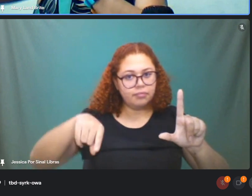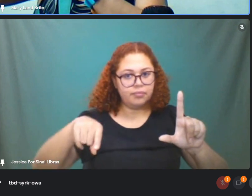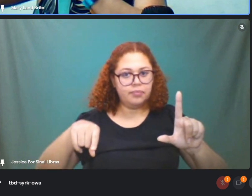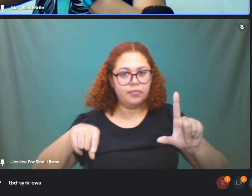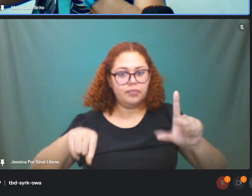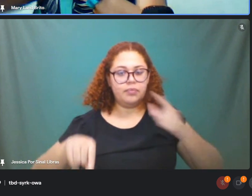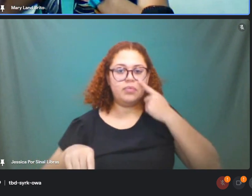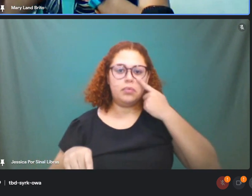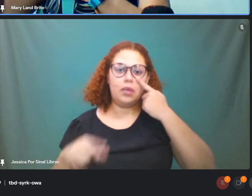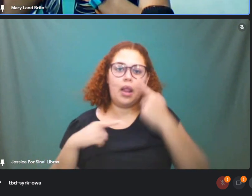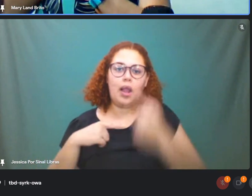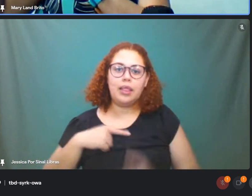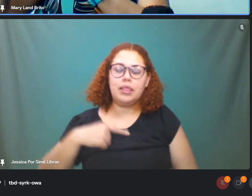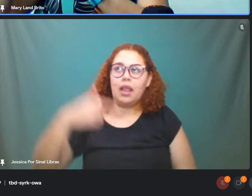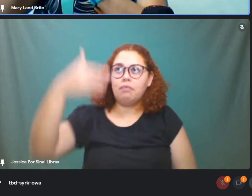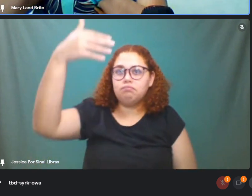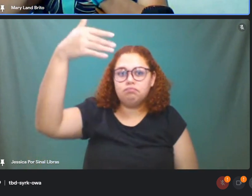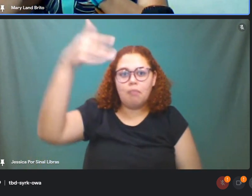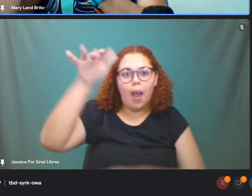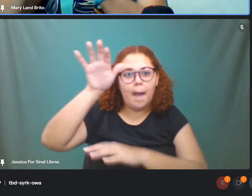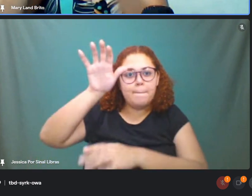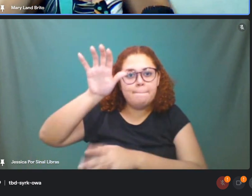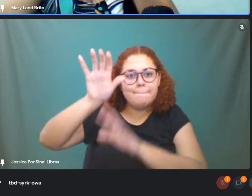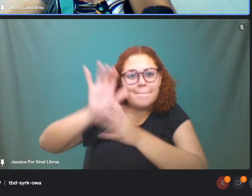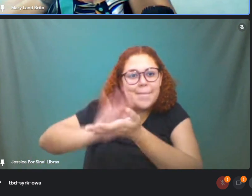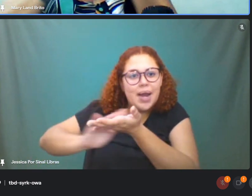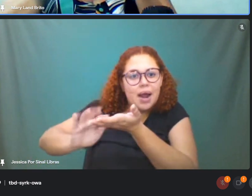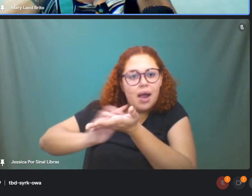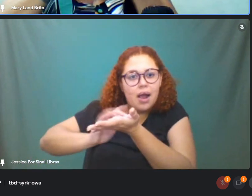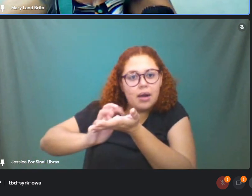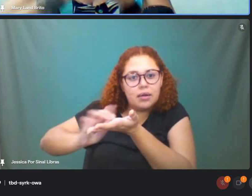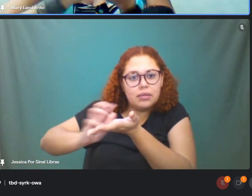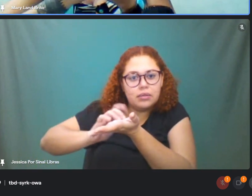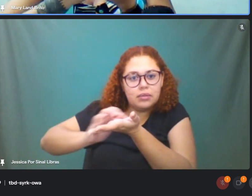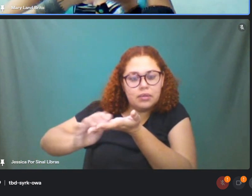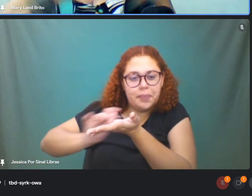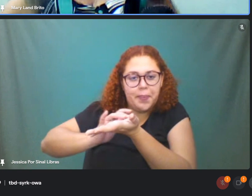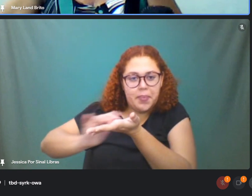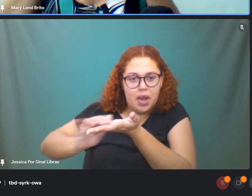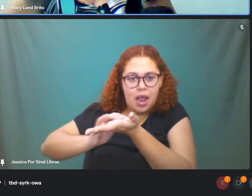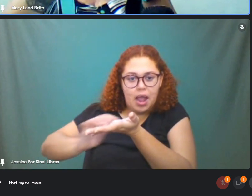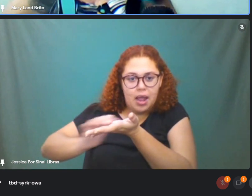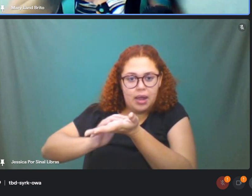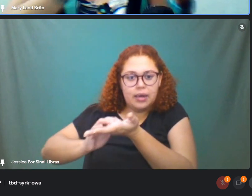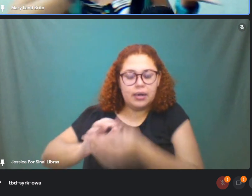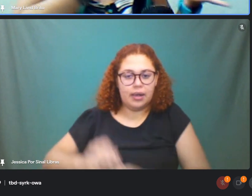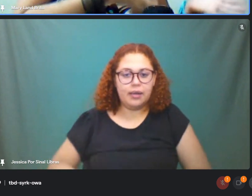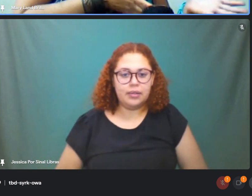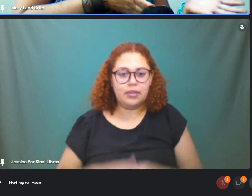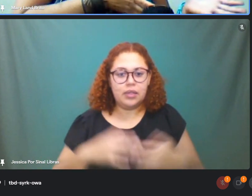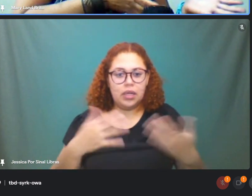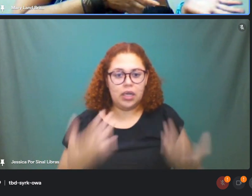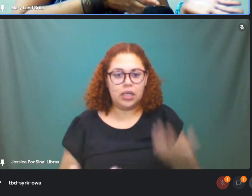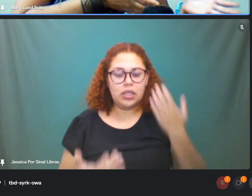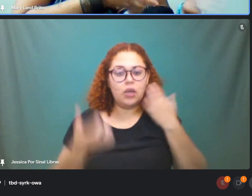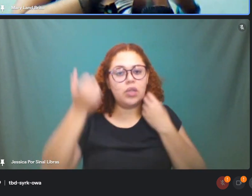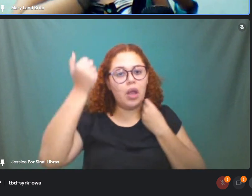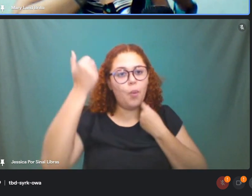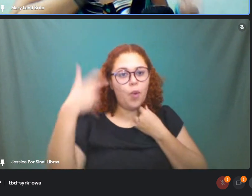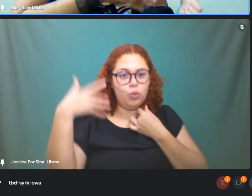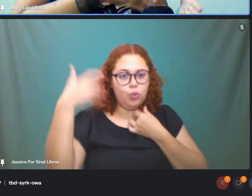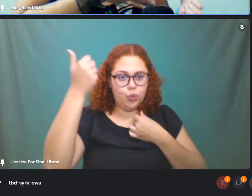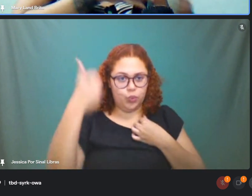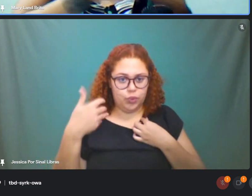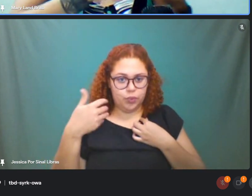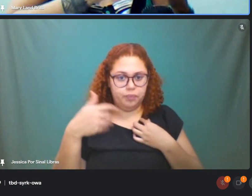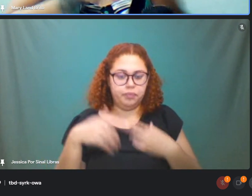uma impressão em braille, onde primeiro o descritor, que é quem vê, juntamente com o cego consultor, que é quem